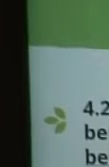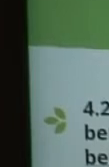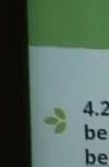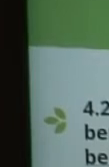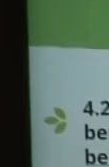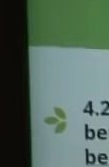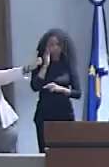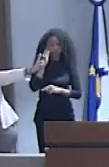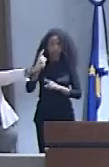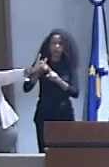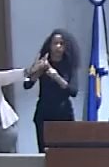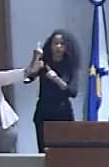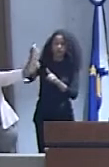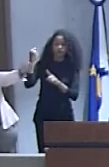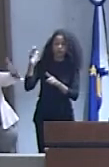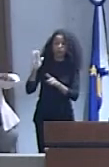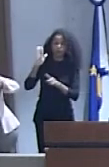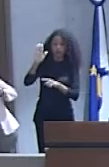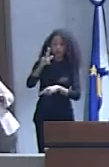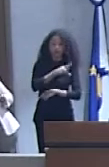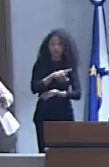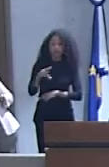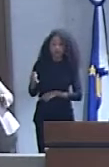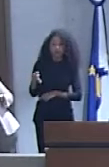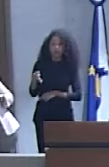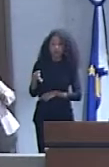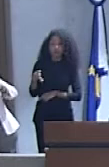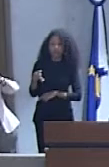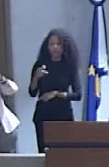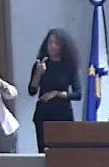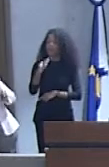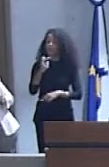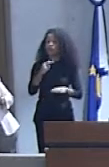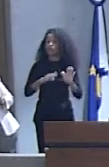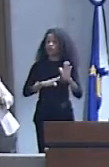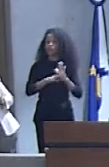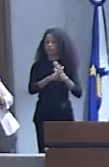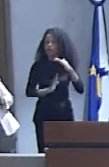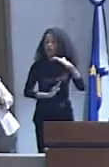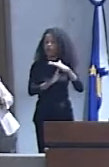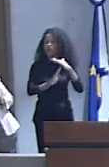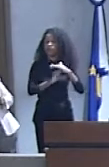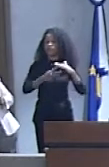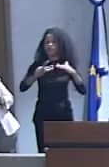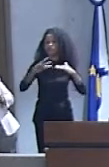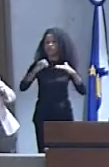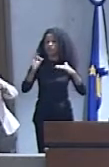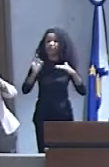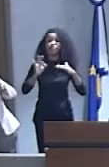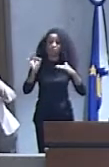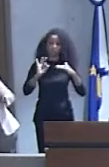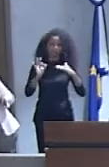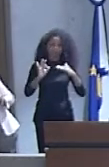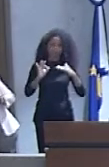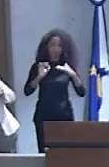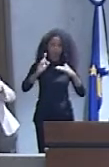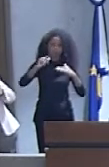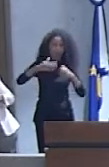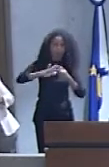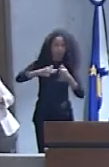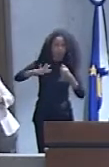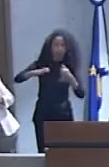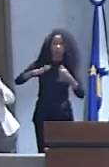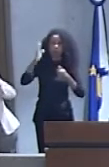Lá atrás, quando o Lula era presidente, a gente não tinha um aumento que superasse 30%. Na média do Brasil,